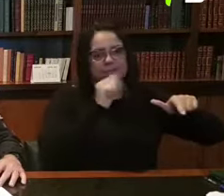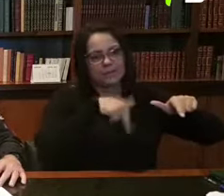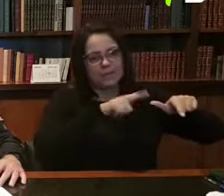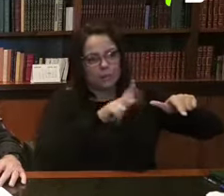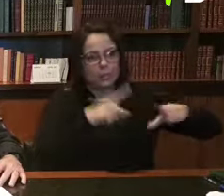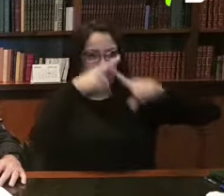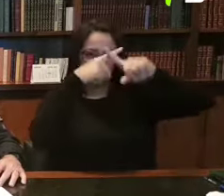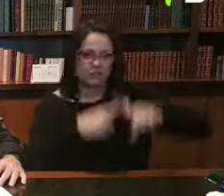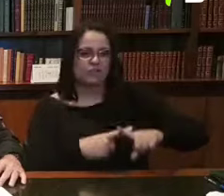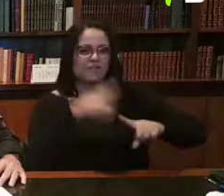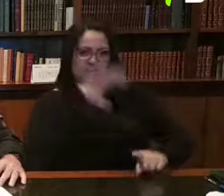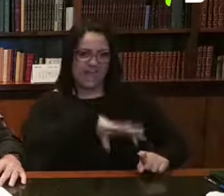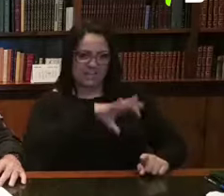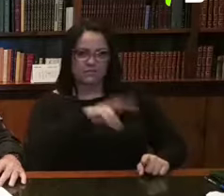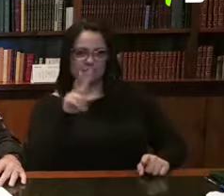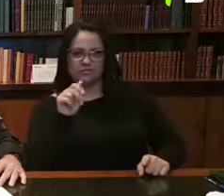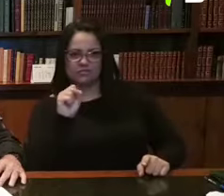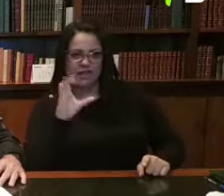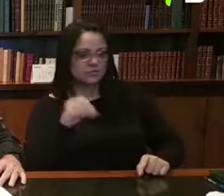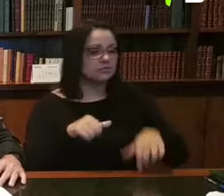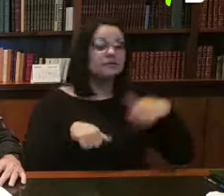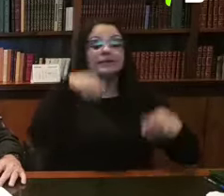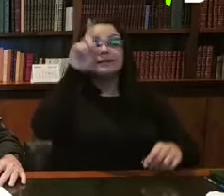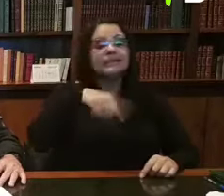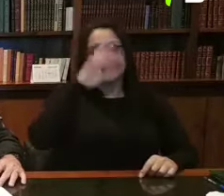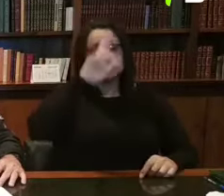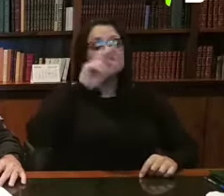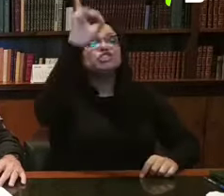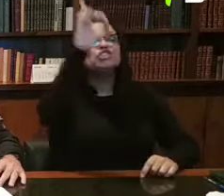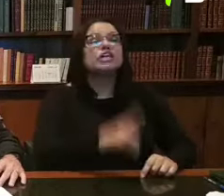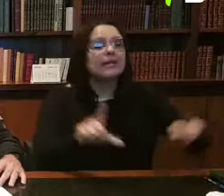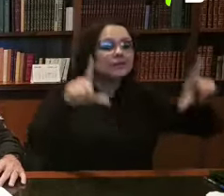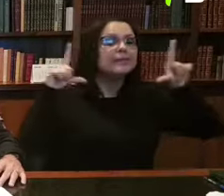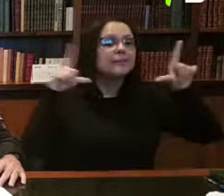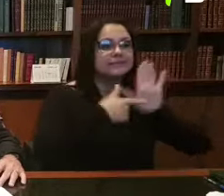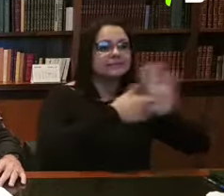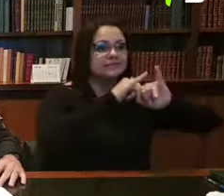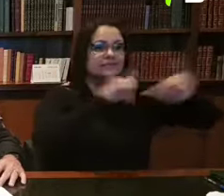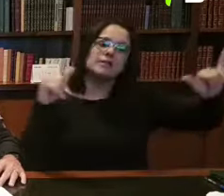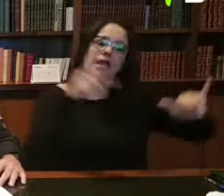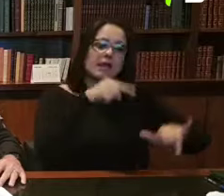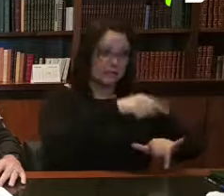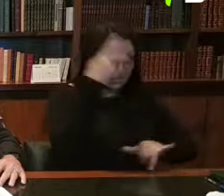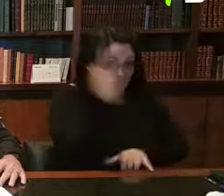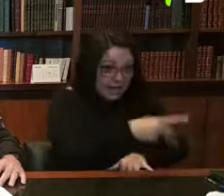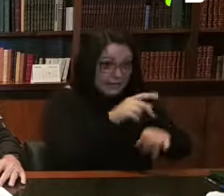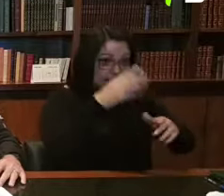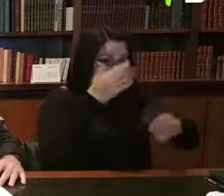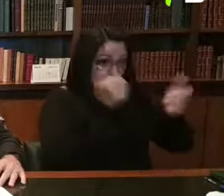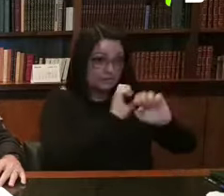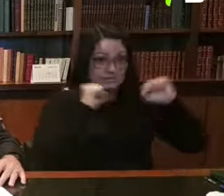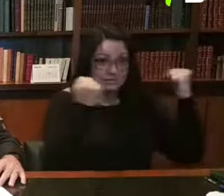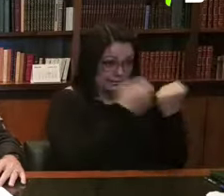vasco tá quem manda no direito de imagem é o valor ele vende aquele mágica qual televisão que vai